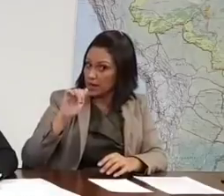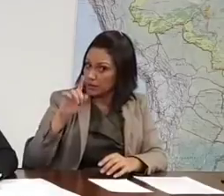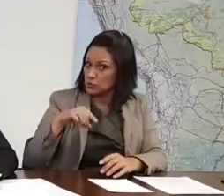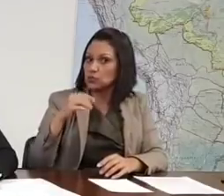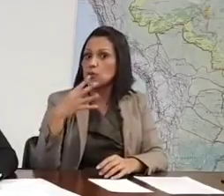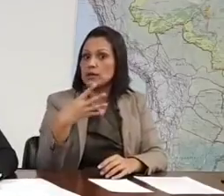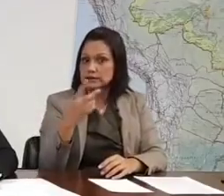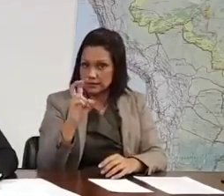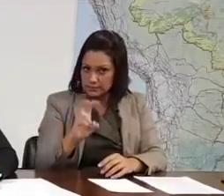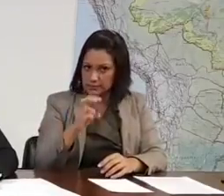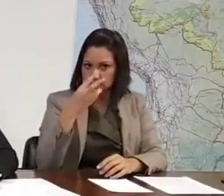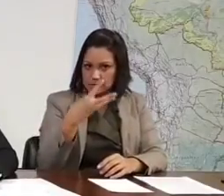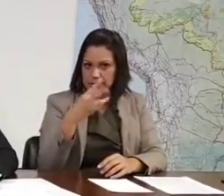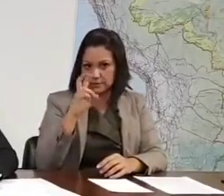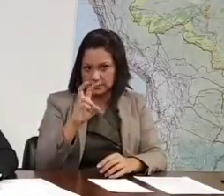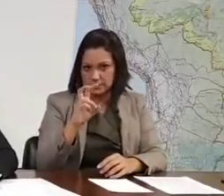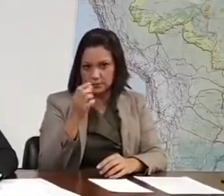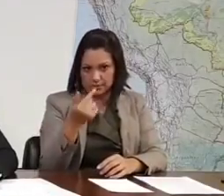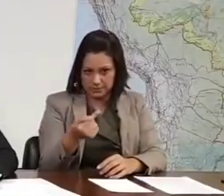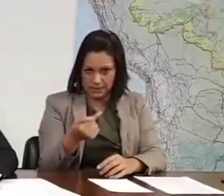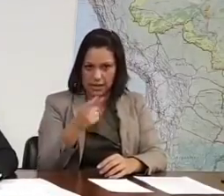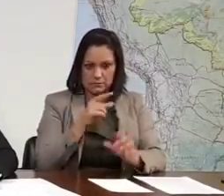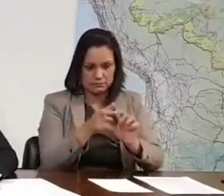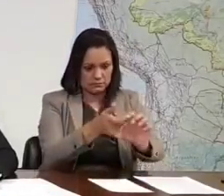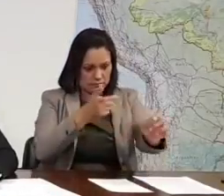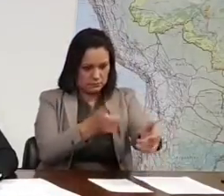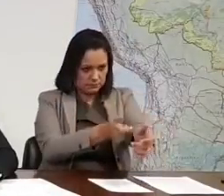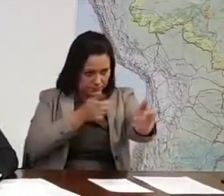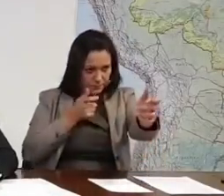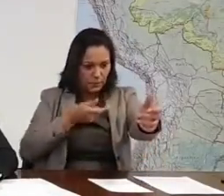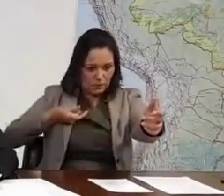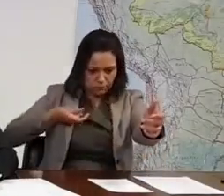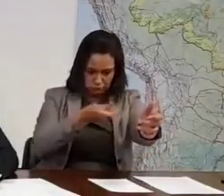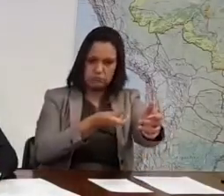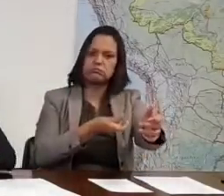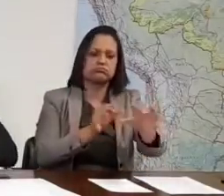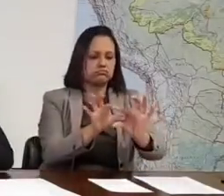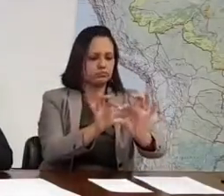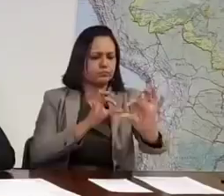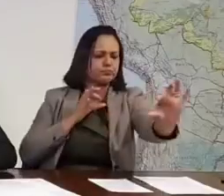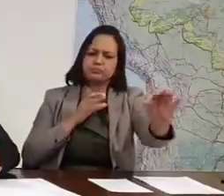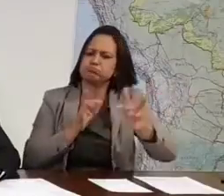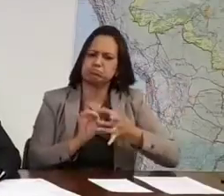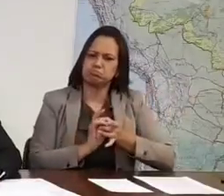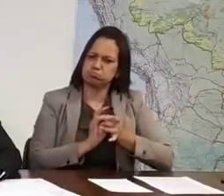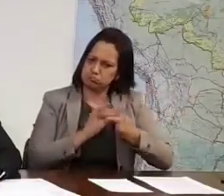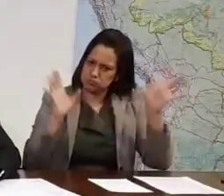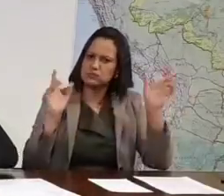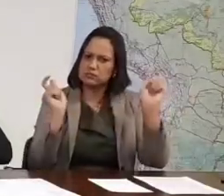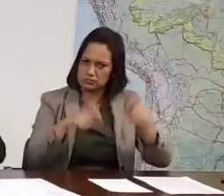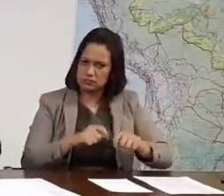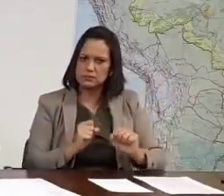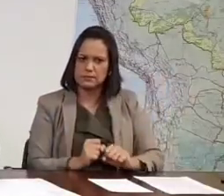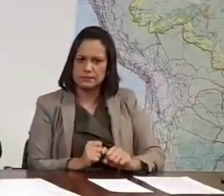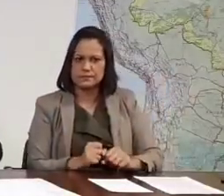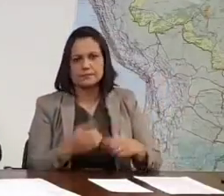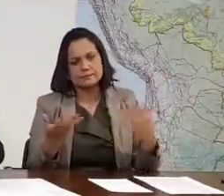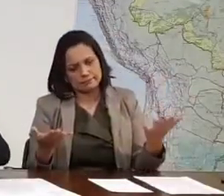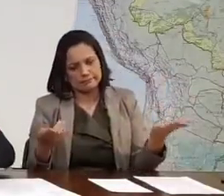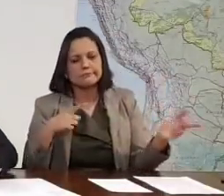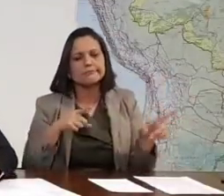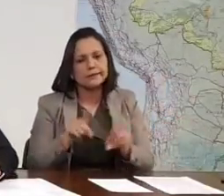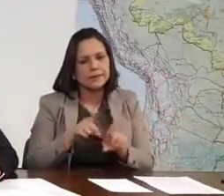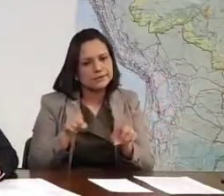ACP, 357, todas as espingardas sem limitação de tamanho e cano. E impedimos ali, para evitar que